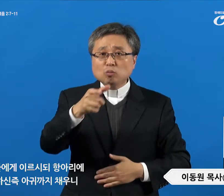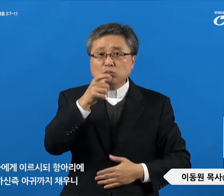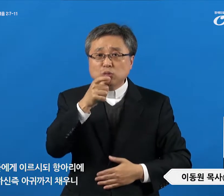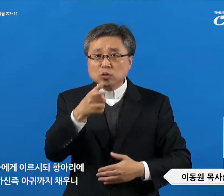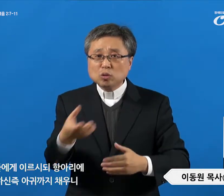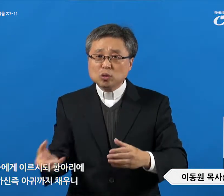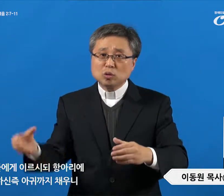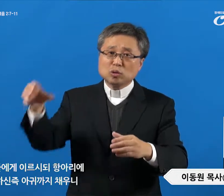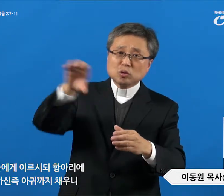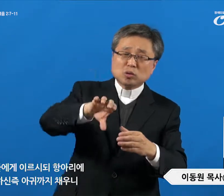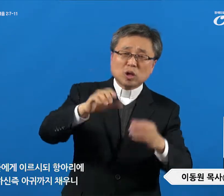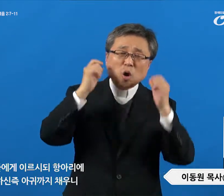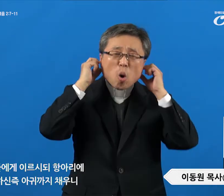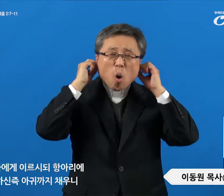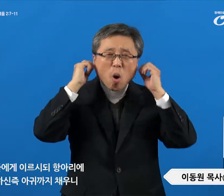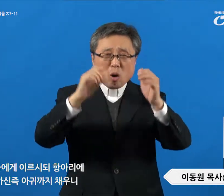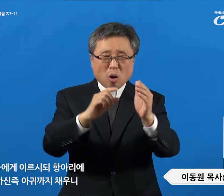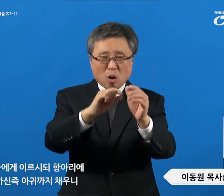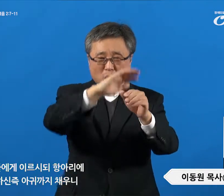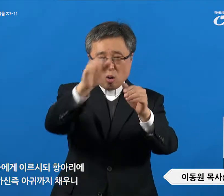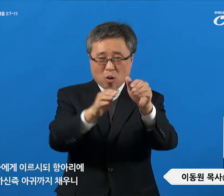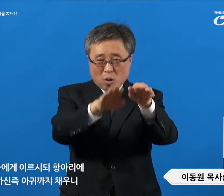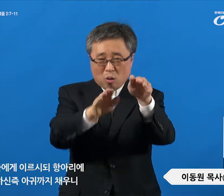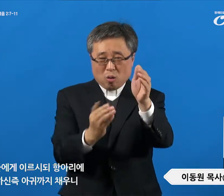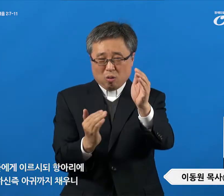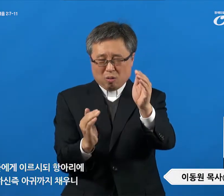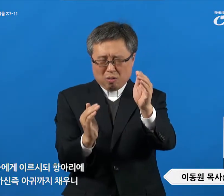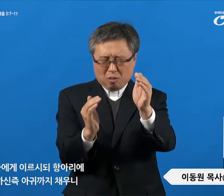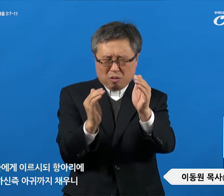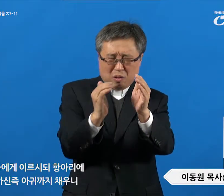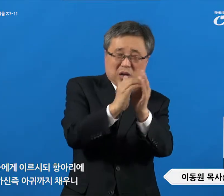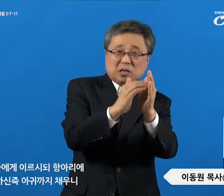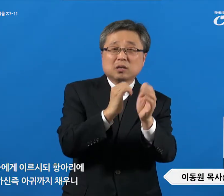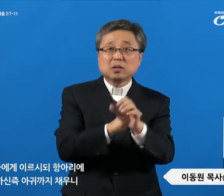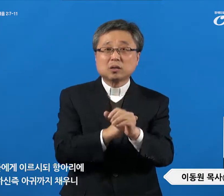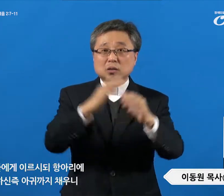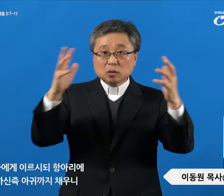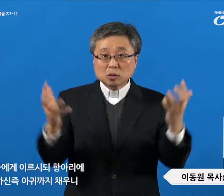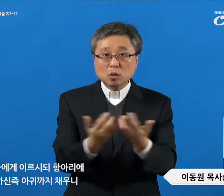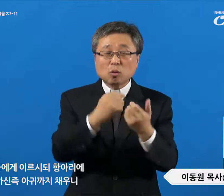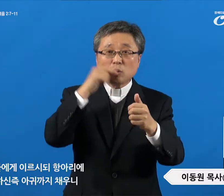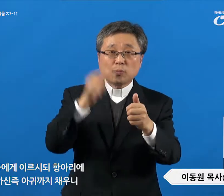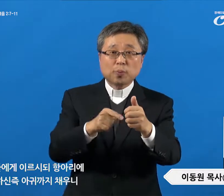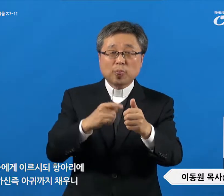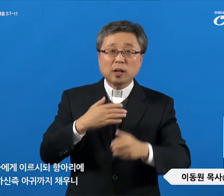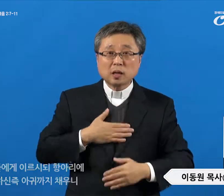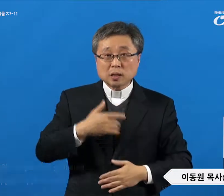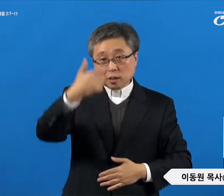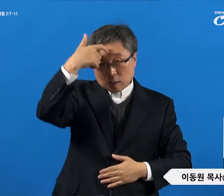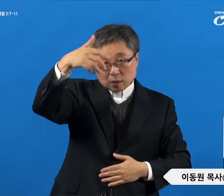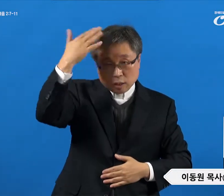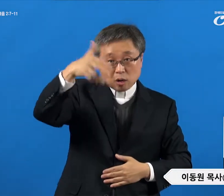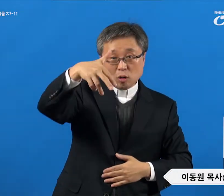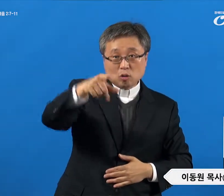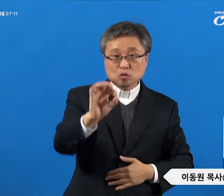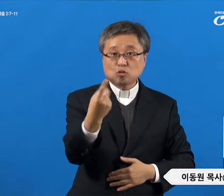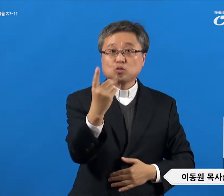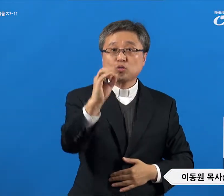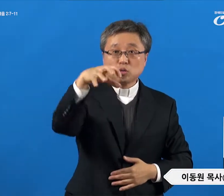하신즉 아귀까지 채우더라 그랬습니다. 자, 이 중동의 혼인 잔치에서 또 이런 특별한